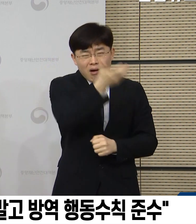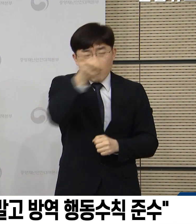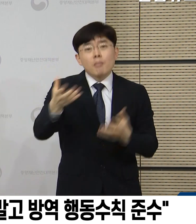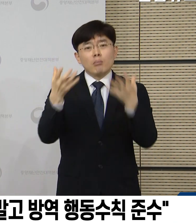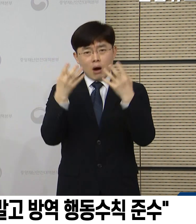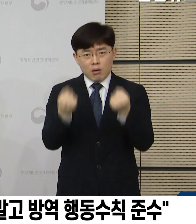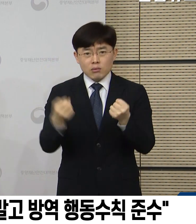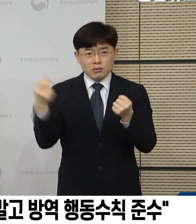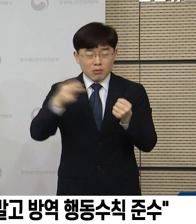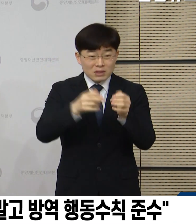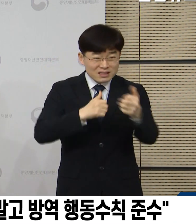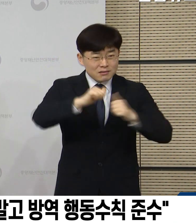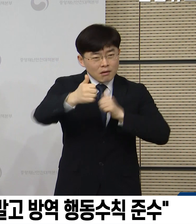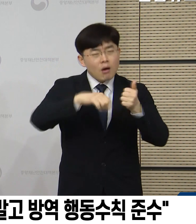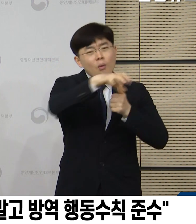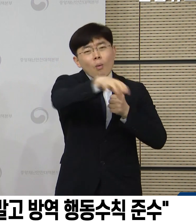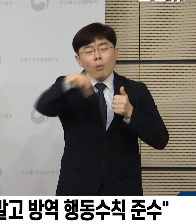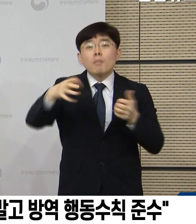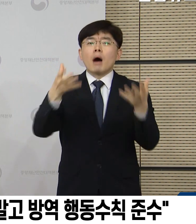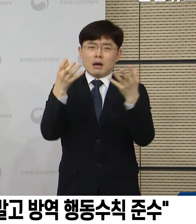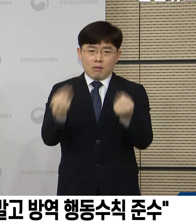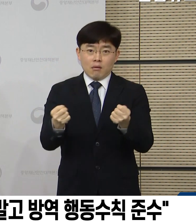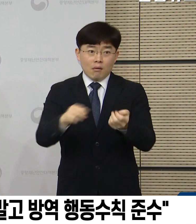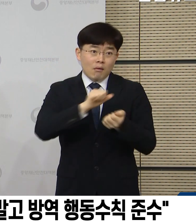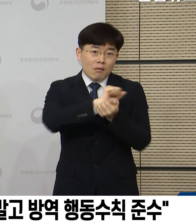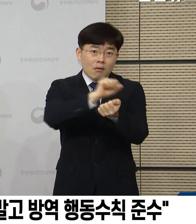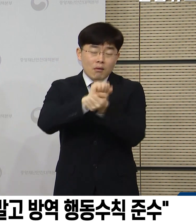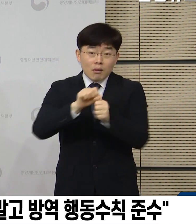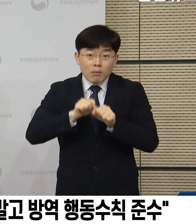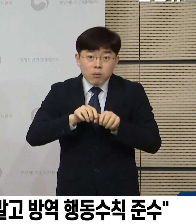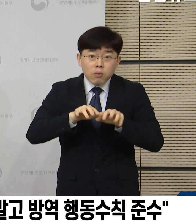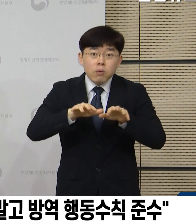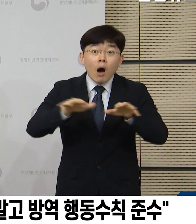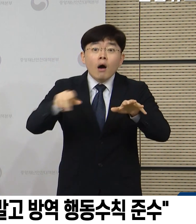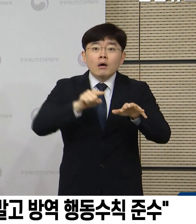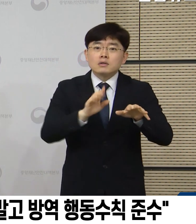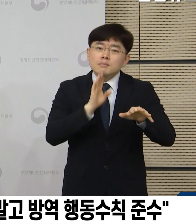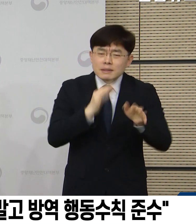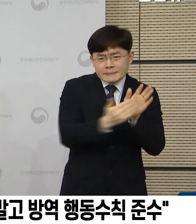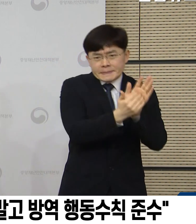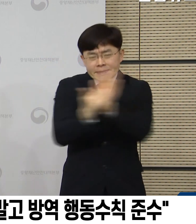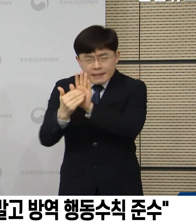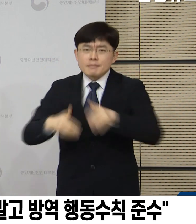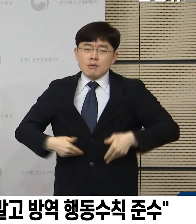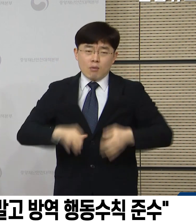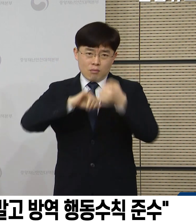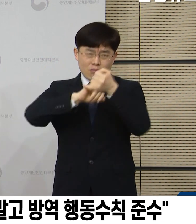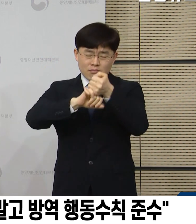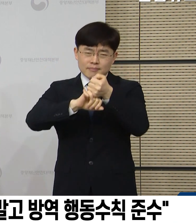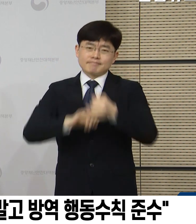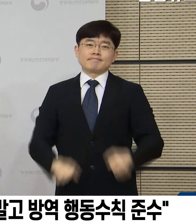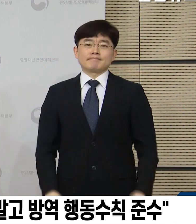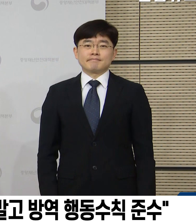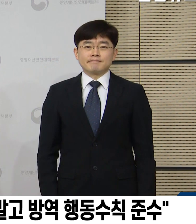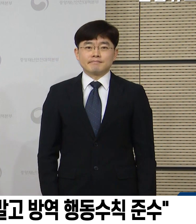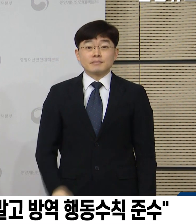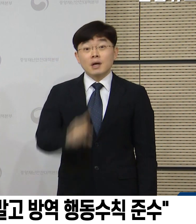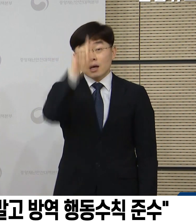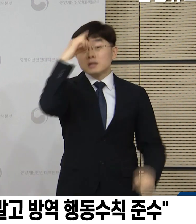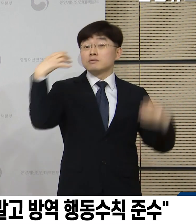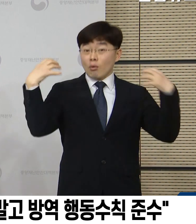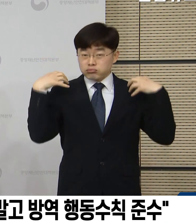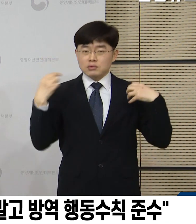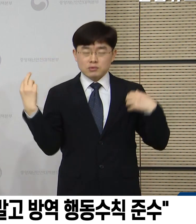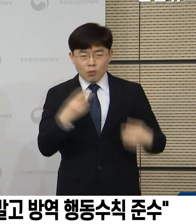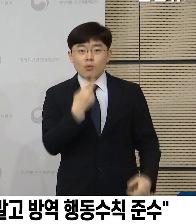과밀 시설이 집중되어 있어서 감염 확산에 대한 대응이 더욱 중요한 상황입니다. 정부와